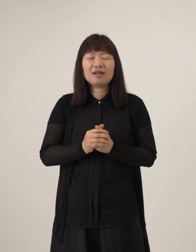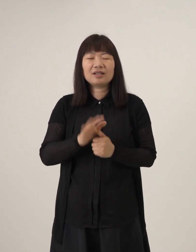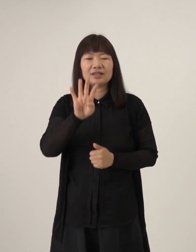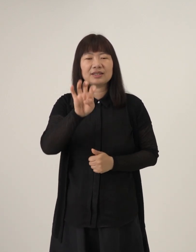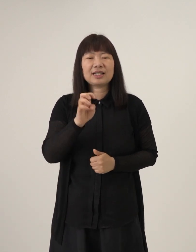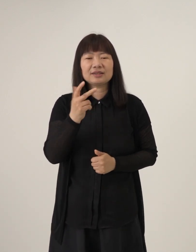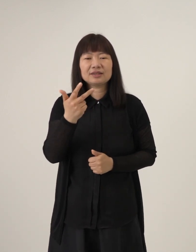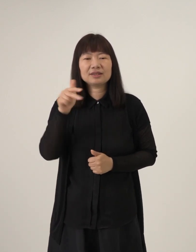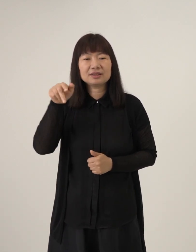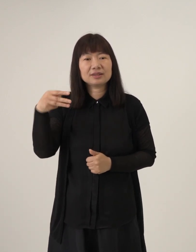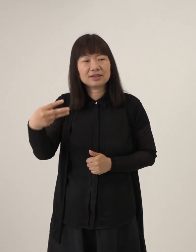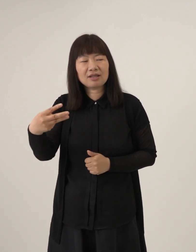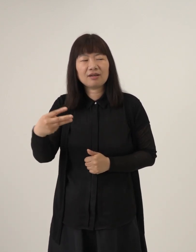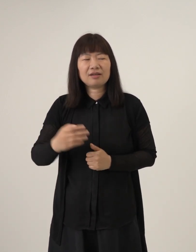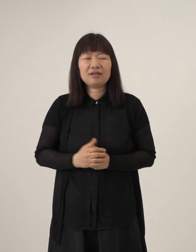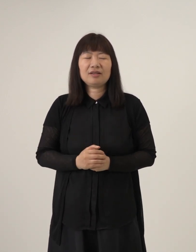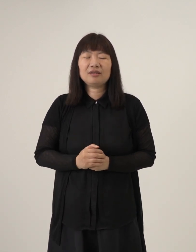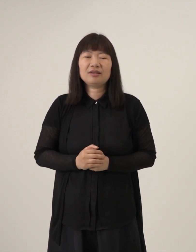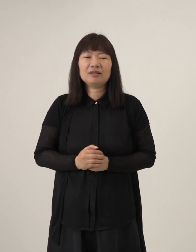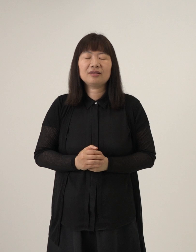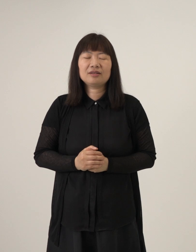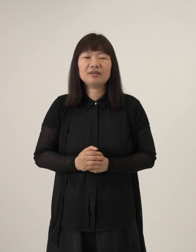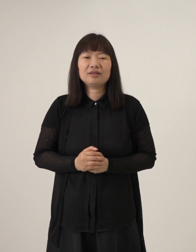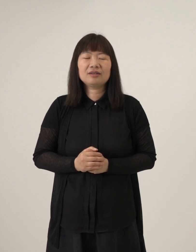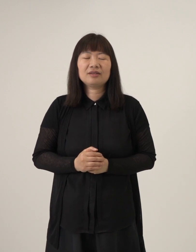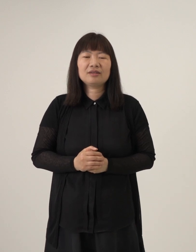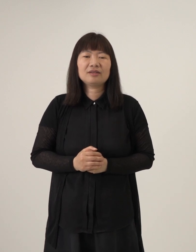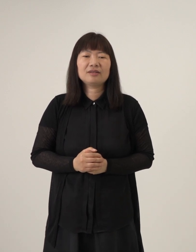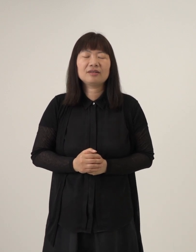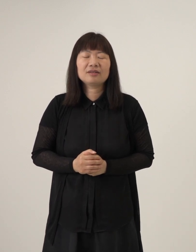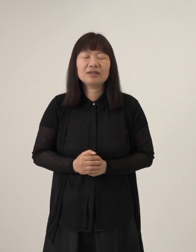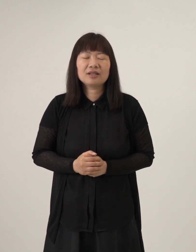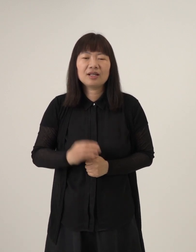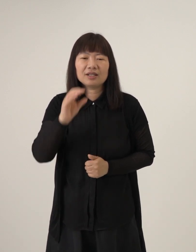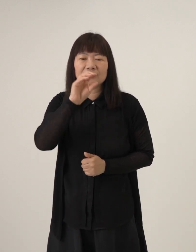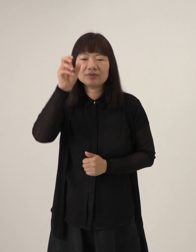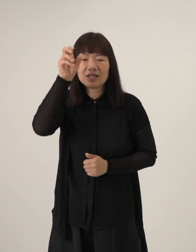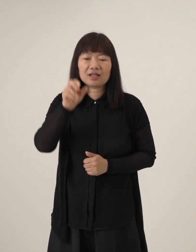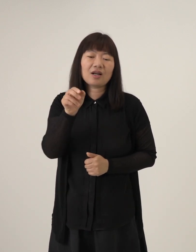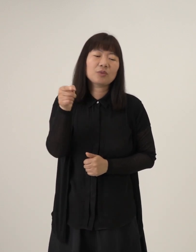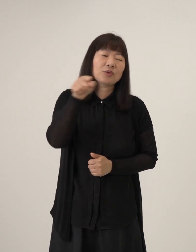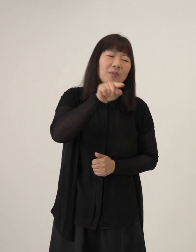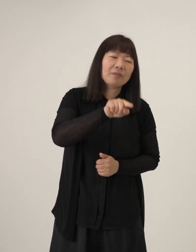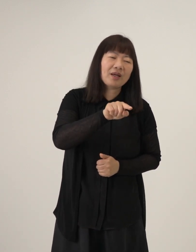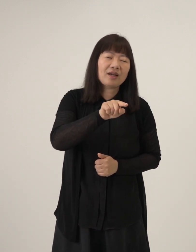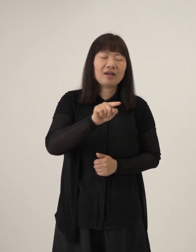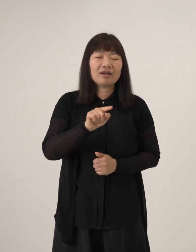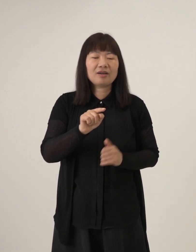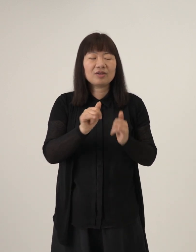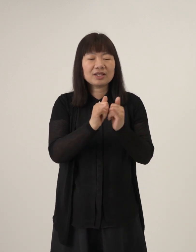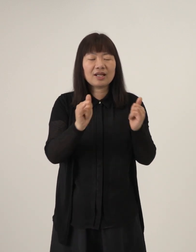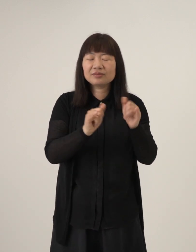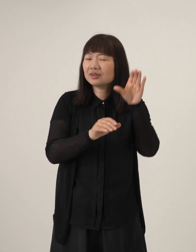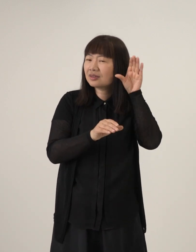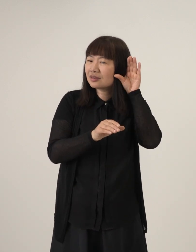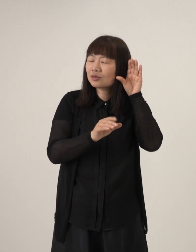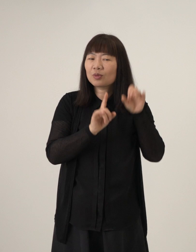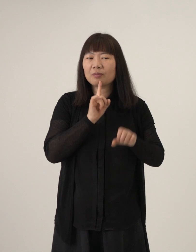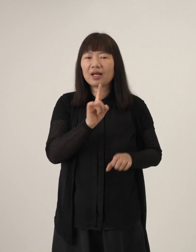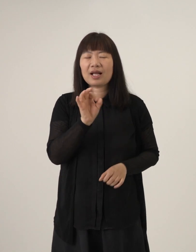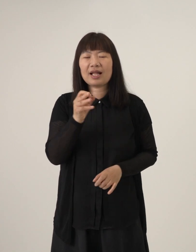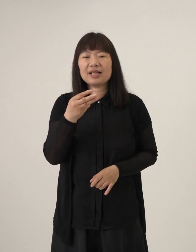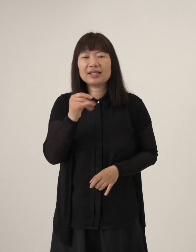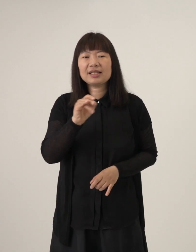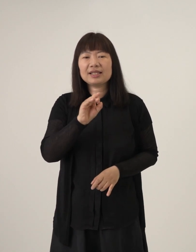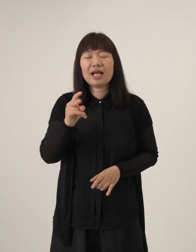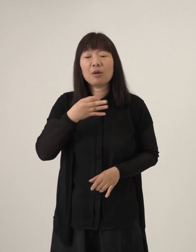47절. 거기 섰던 자 중에 십자가 옆에겠죠? 어떤 이들이 듣고 이르되 이 사람이 엘리야를